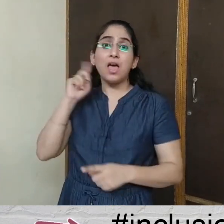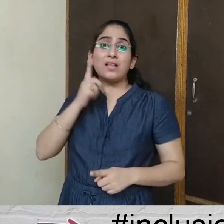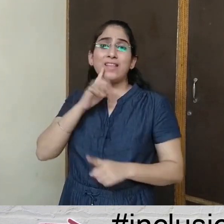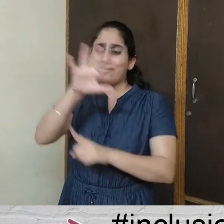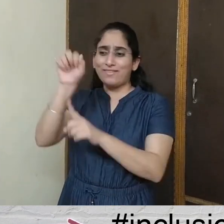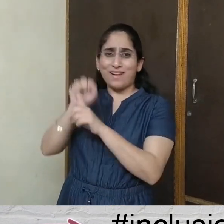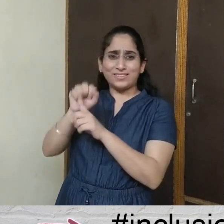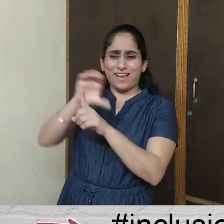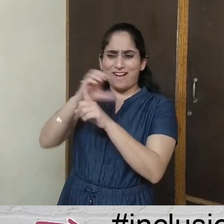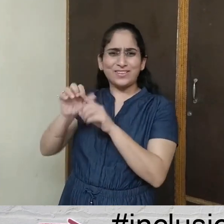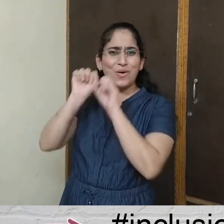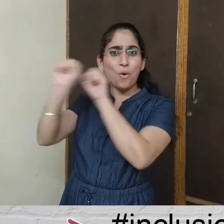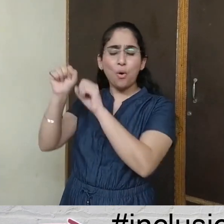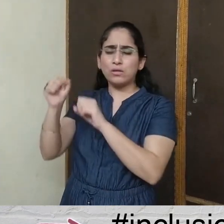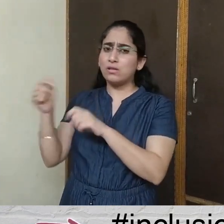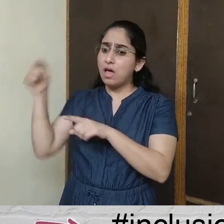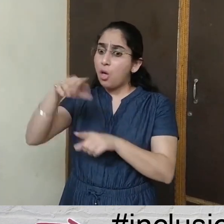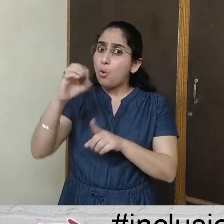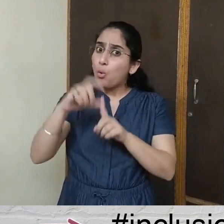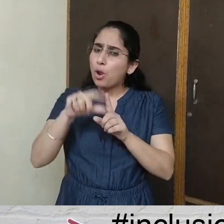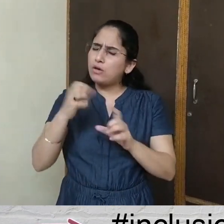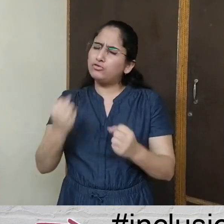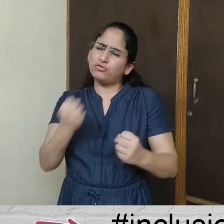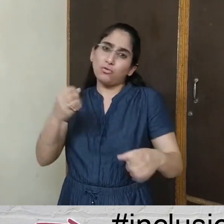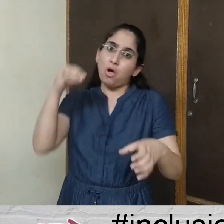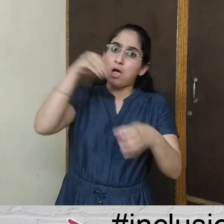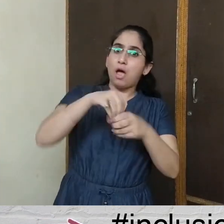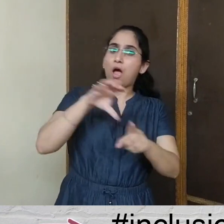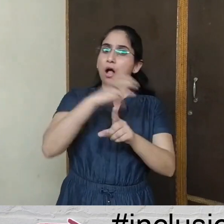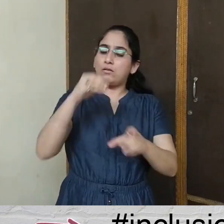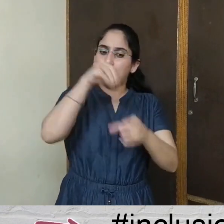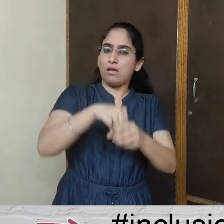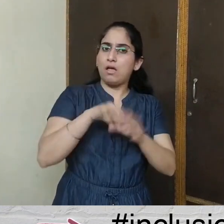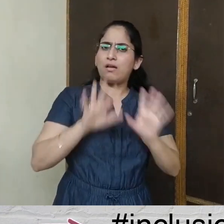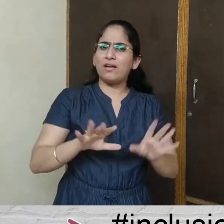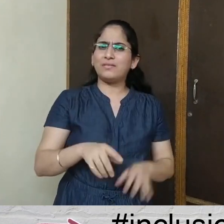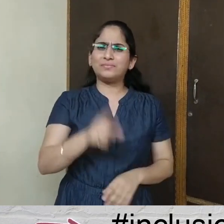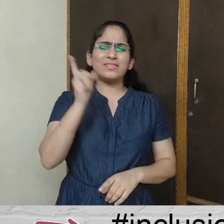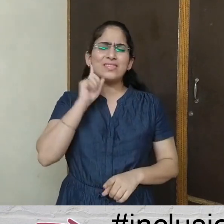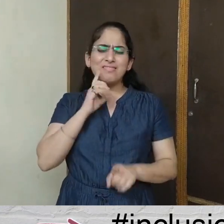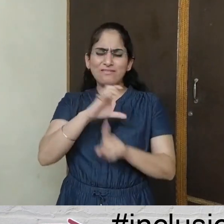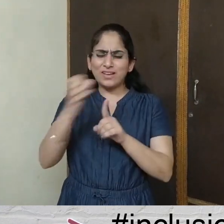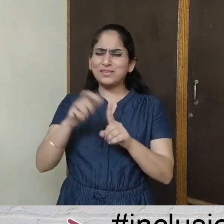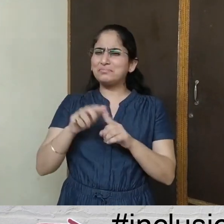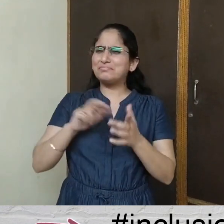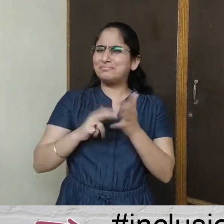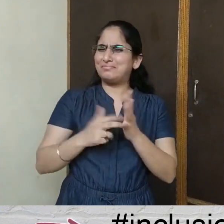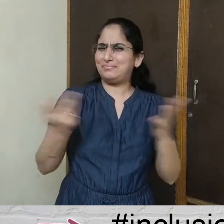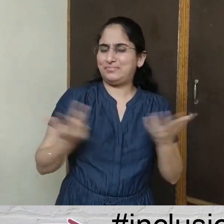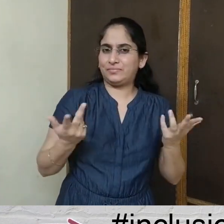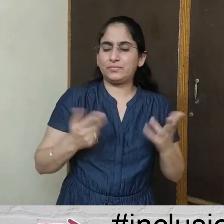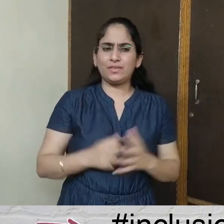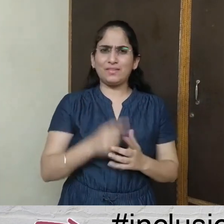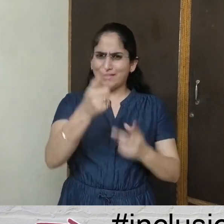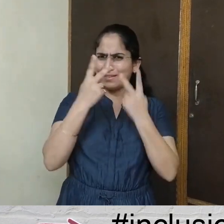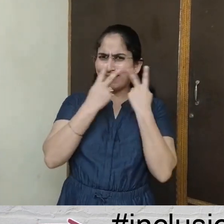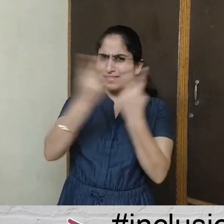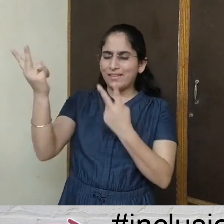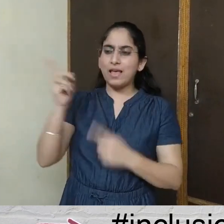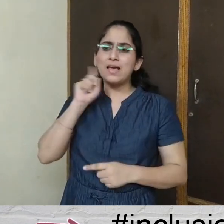कि मैं अपसर देखेंगे कि जो देफ कल्चर है कोड़ा के अंदर भूट स्ट्रॉंग युनके लाइफ देफ कल्चर में